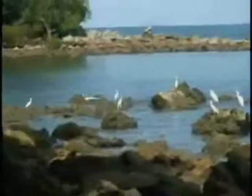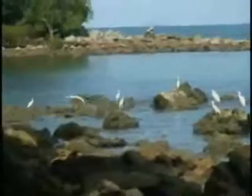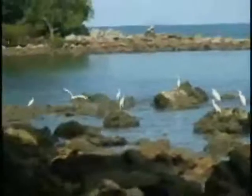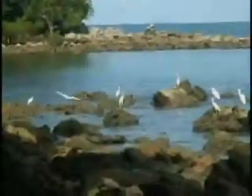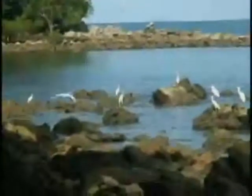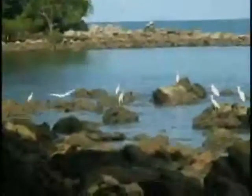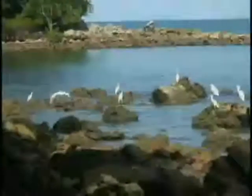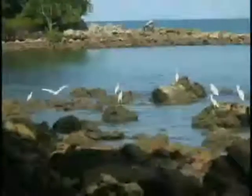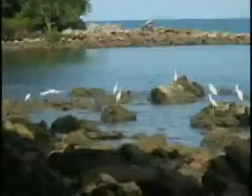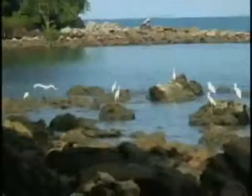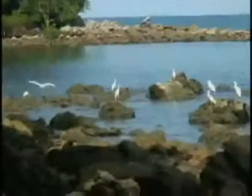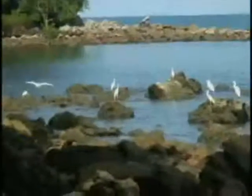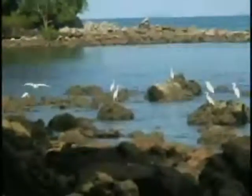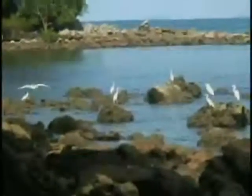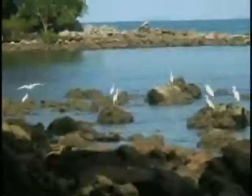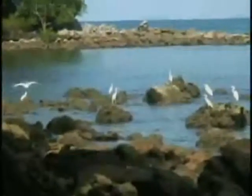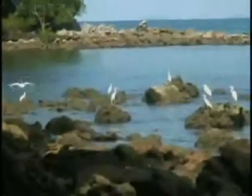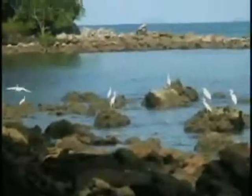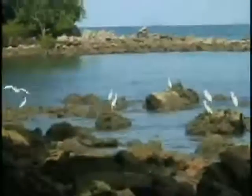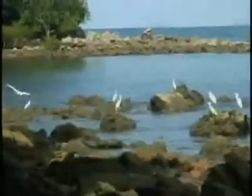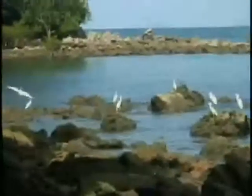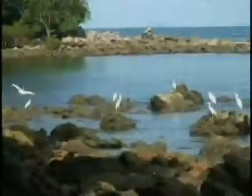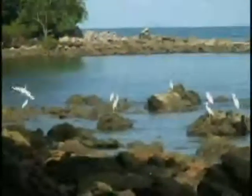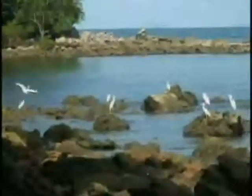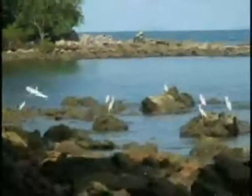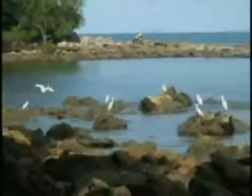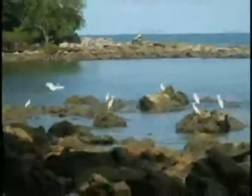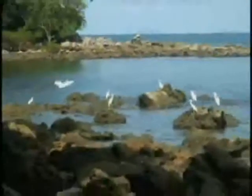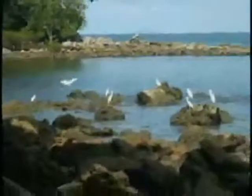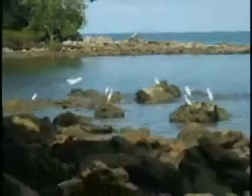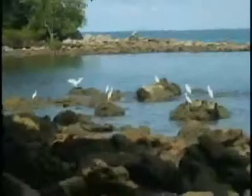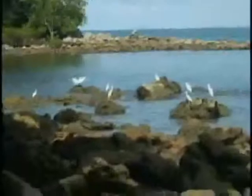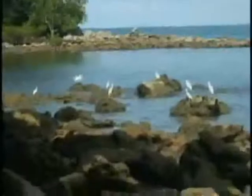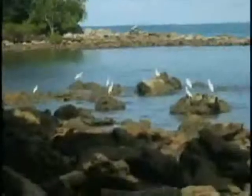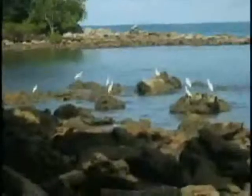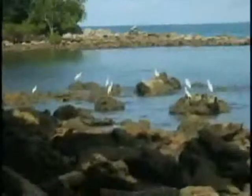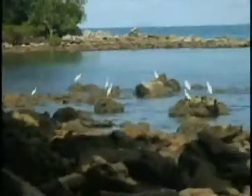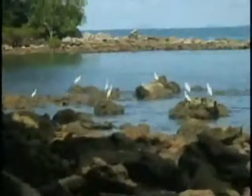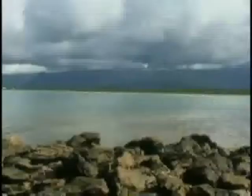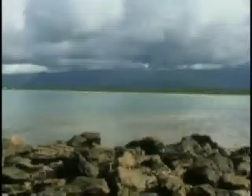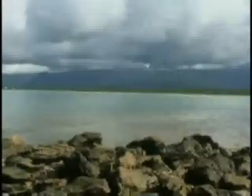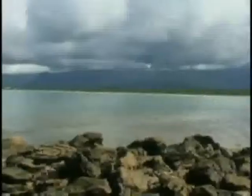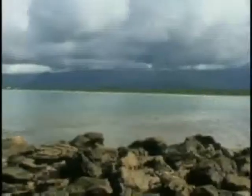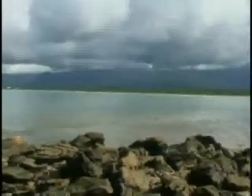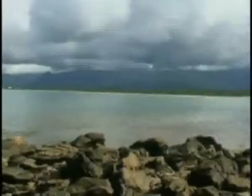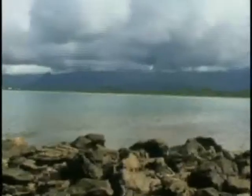e prosperadas, meu Senhor amado. Eu creio nisso. Elas vão abrir portas de vitórias. Seja com cada um agora,